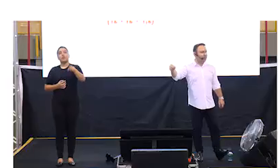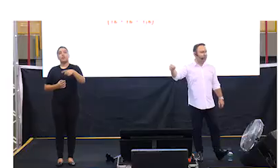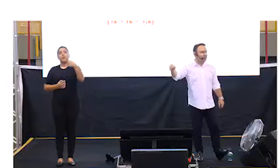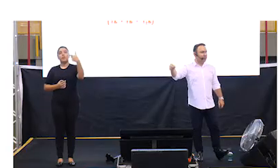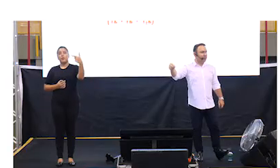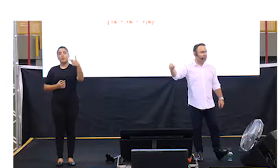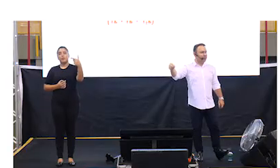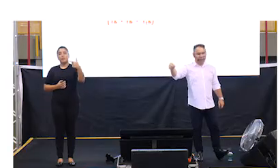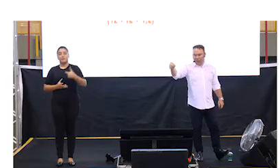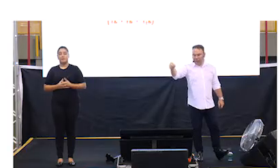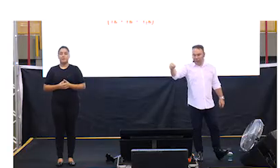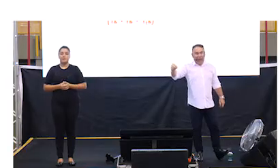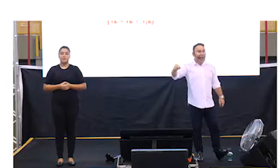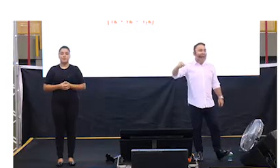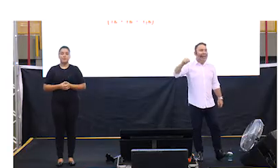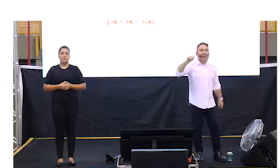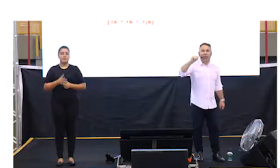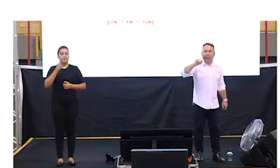25,2.